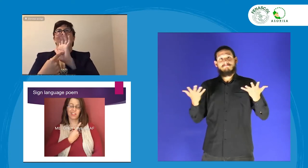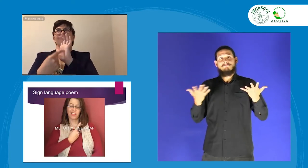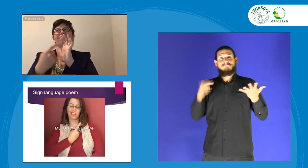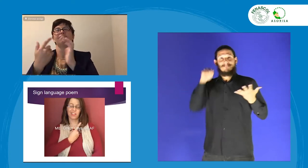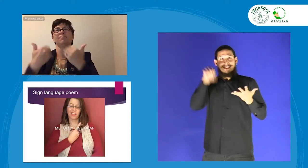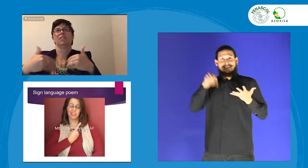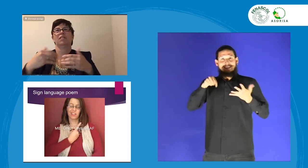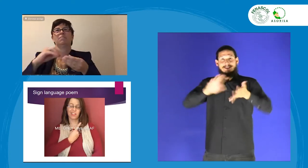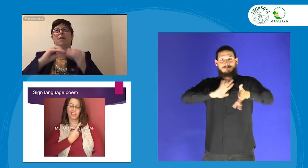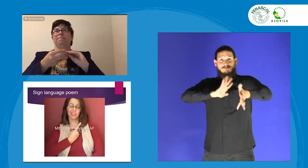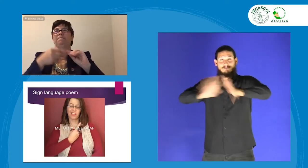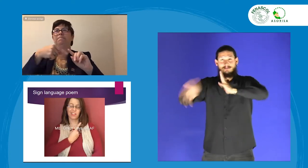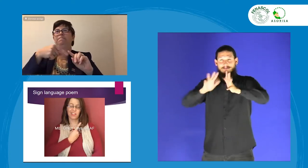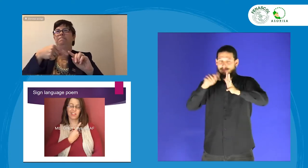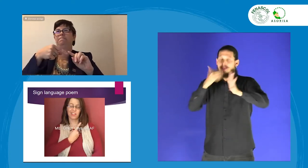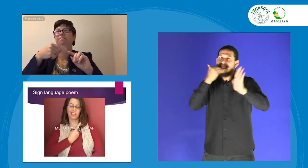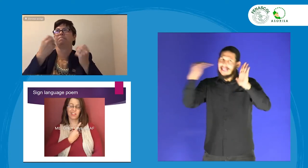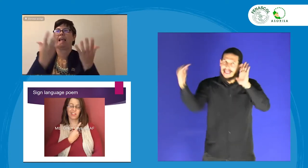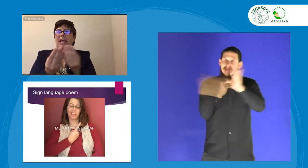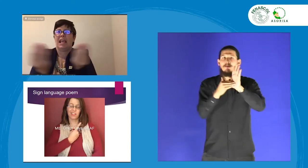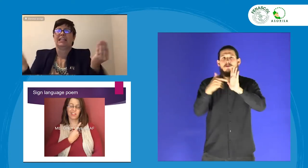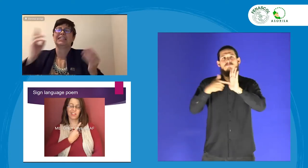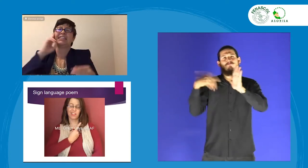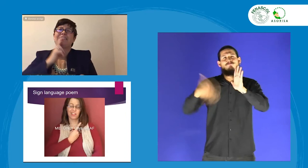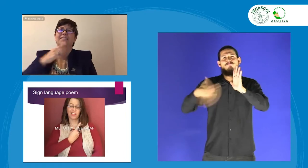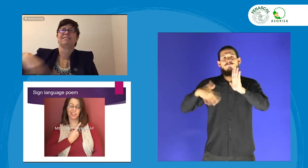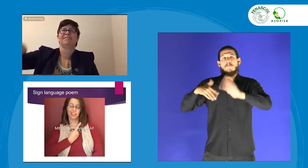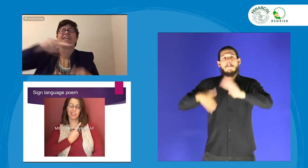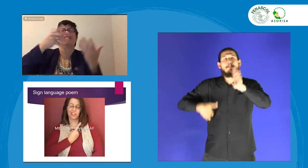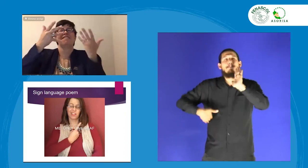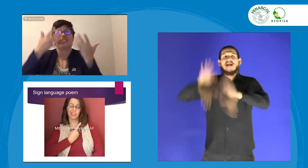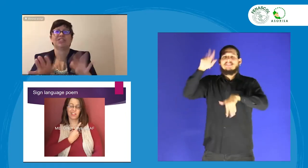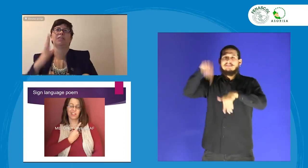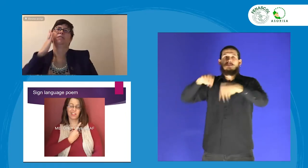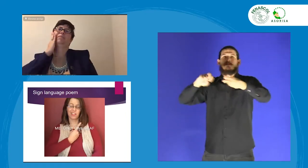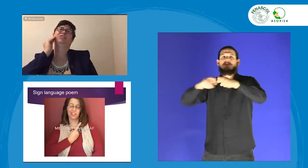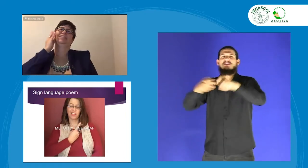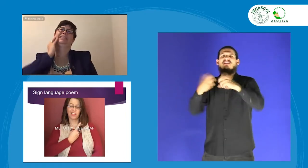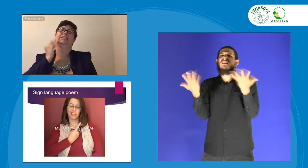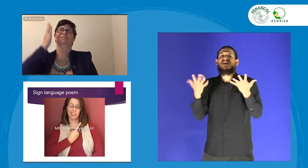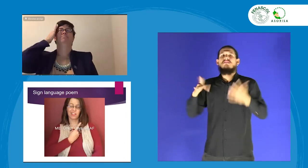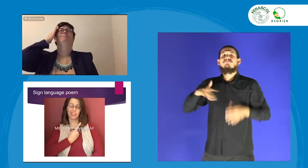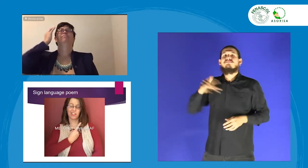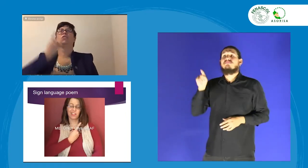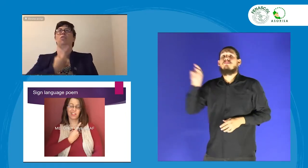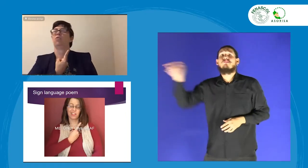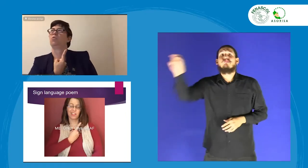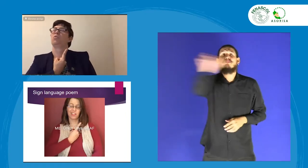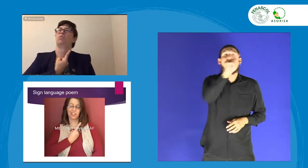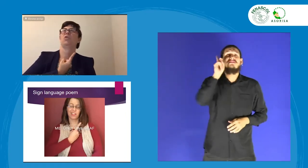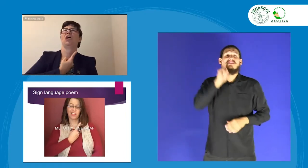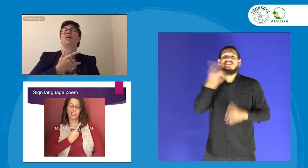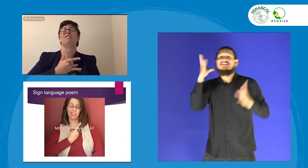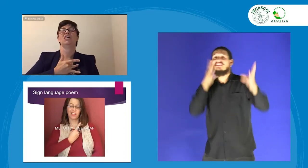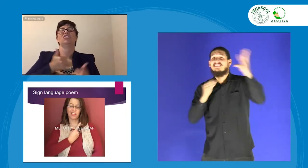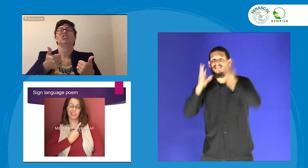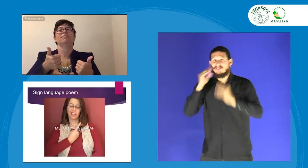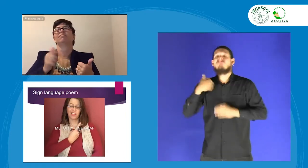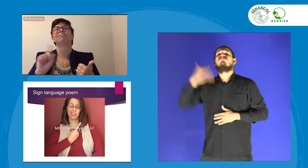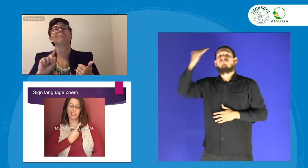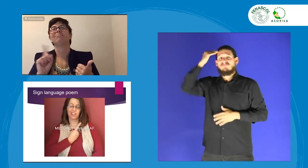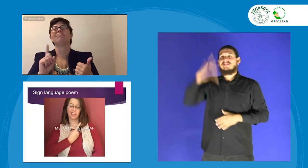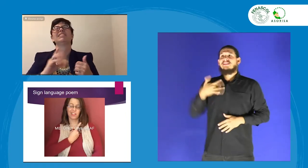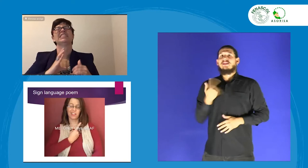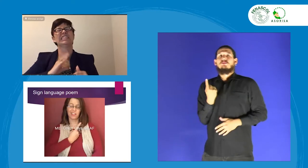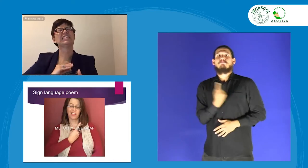del corazón y muestra las situaciones que vivimos como personas sordas. Los problemas a través de pues esta experiencia